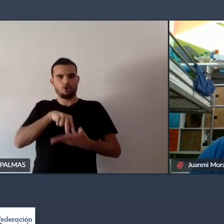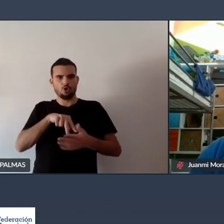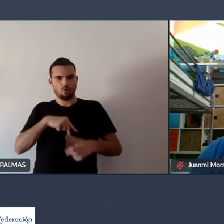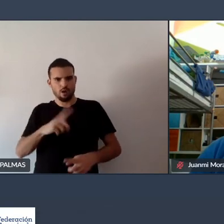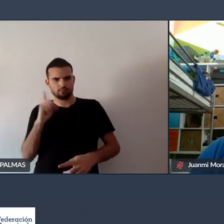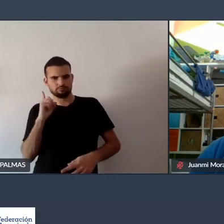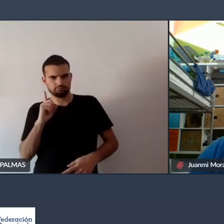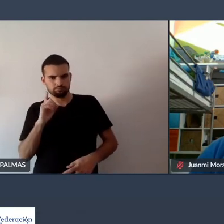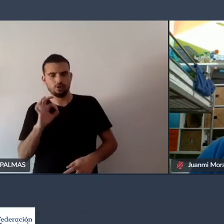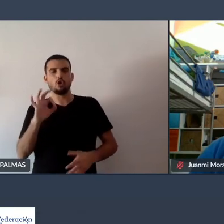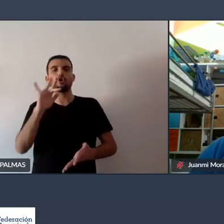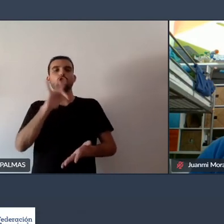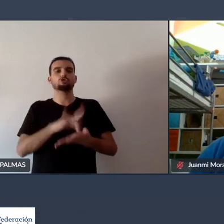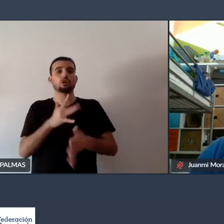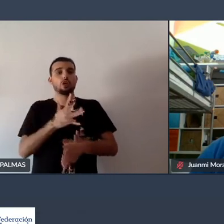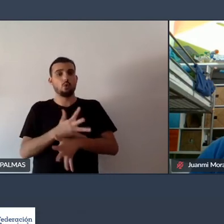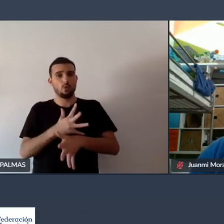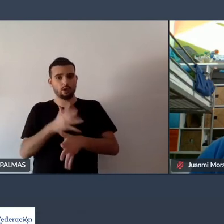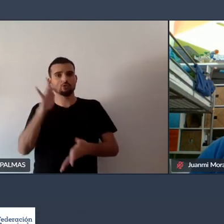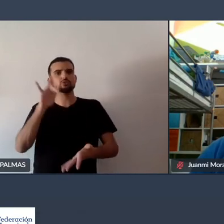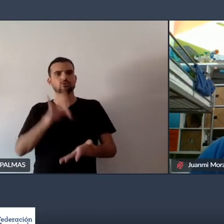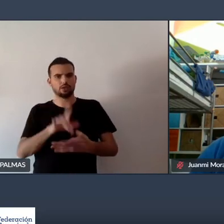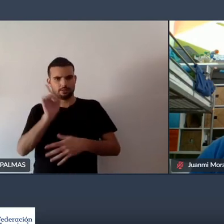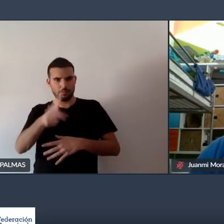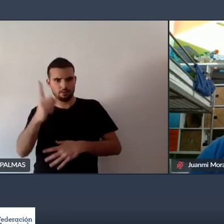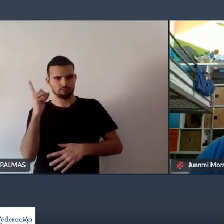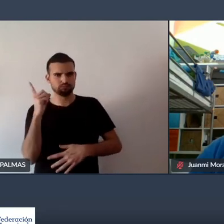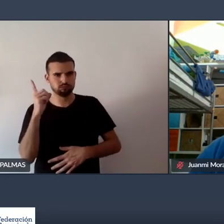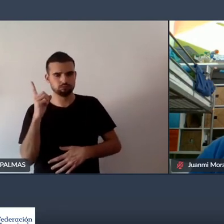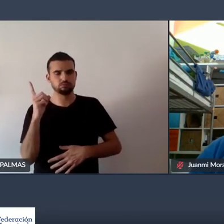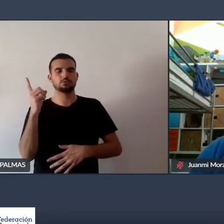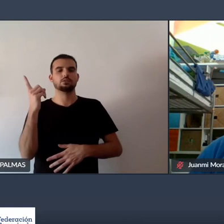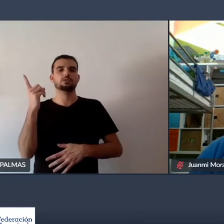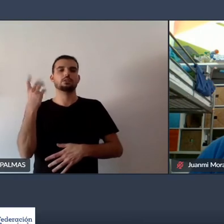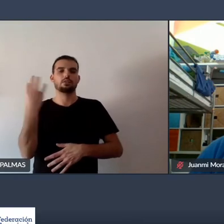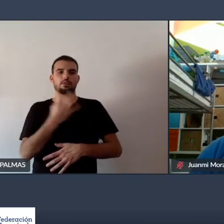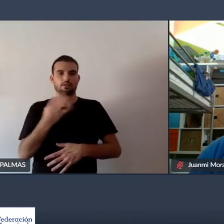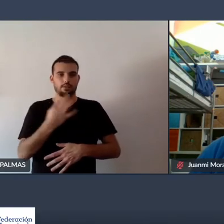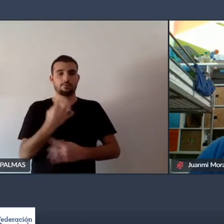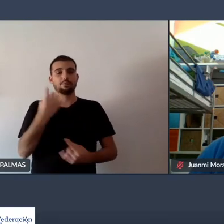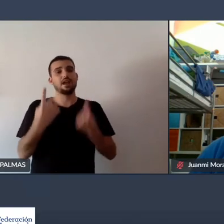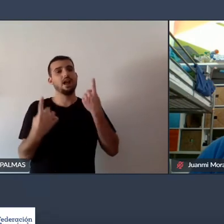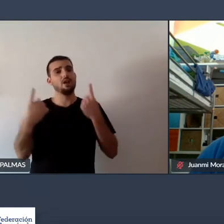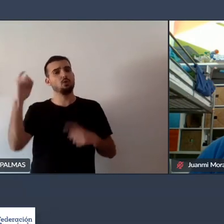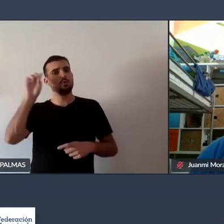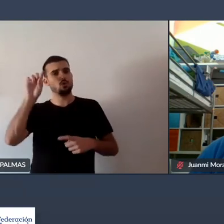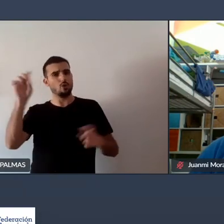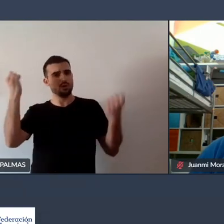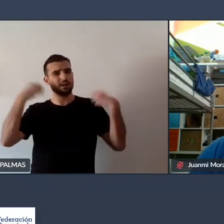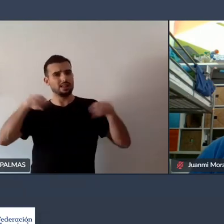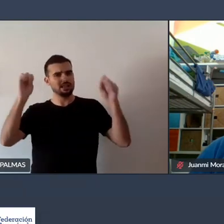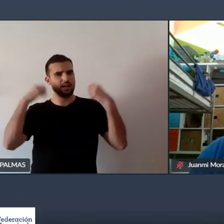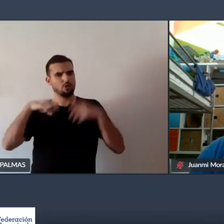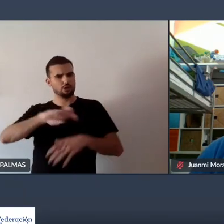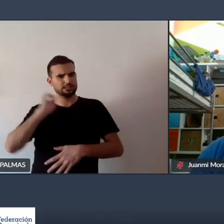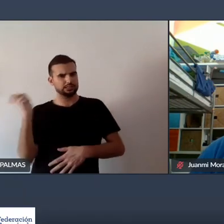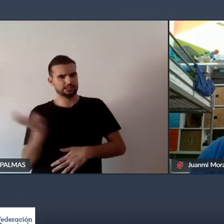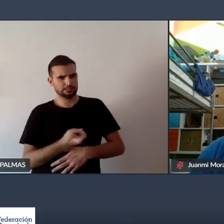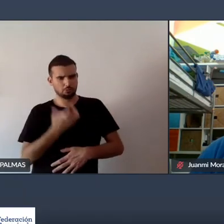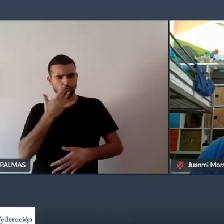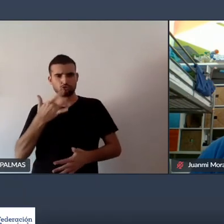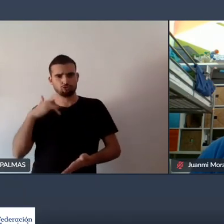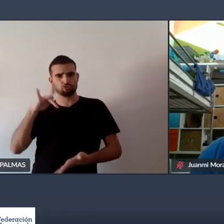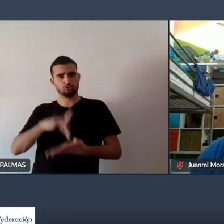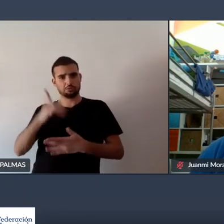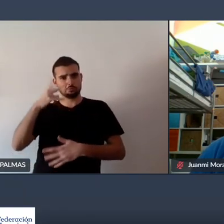como durante el desarrollo del set. Bueno, hay entrenadores de todo tipo, ¿no? Pero yo he tenido entrenadores que promulgaban